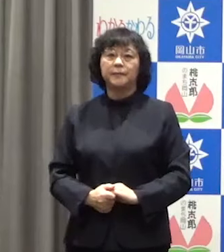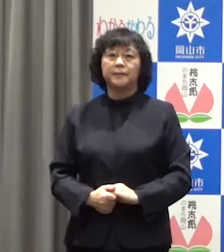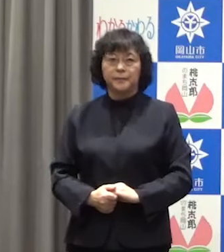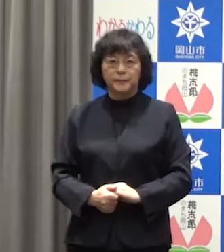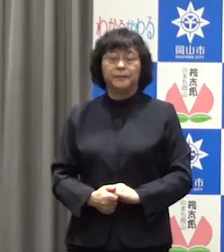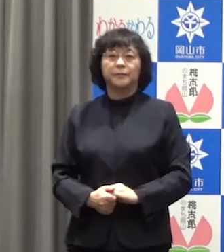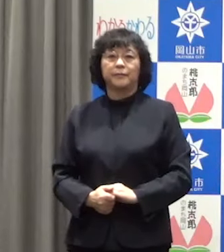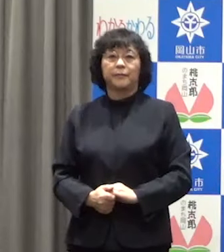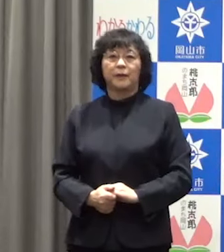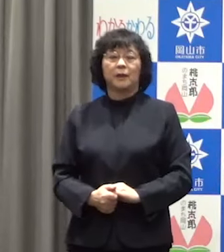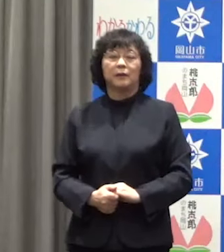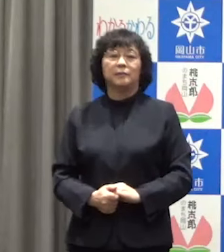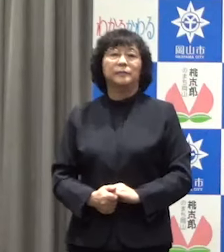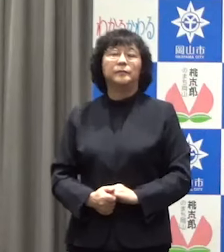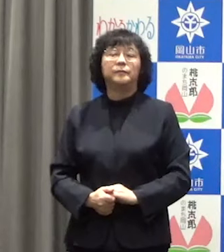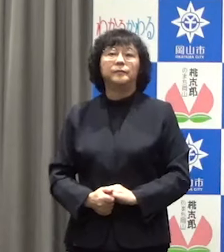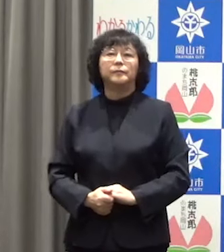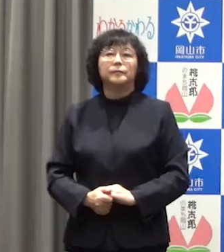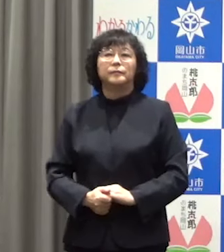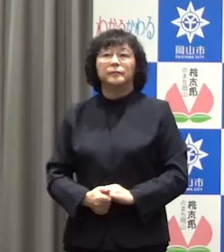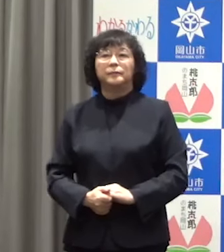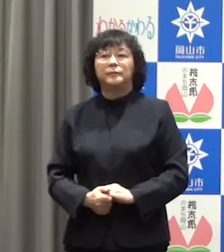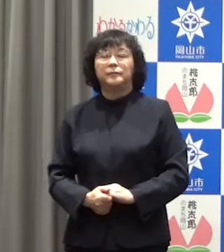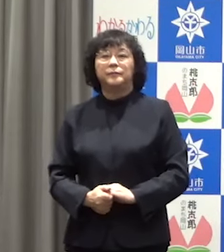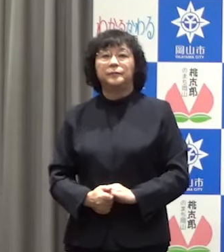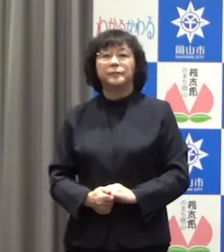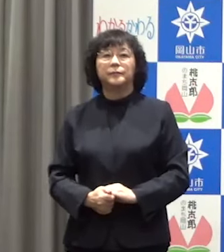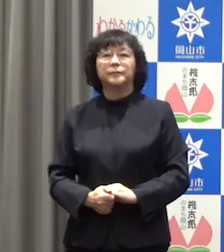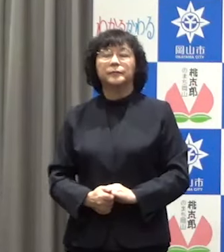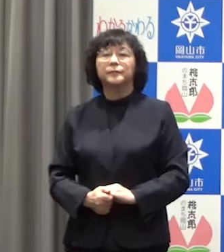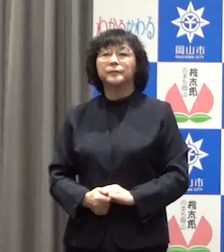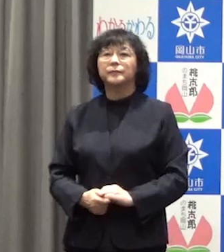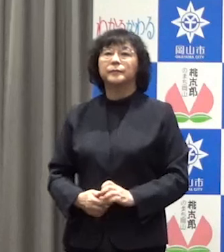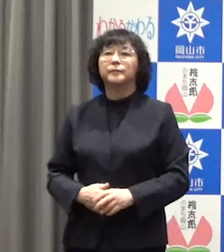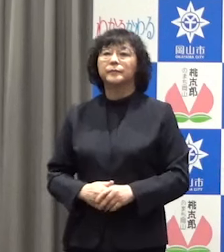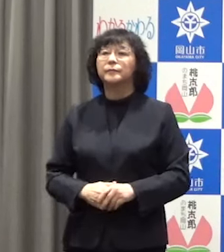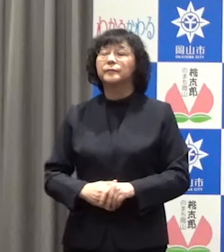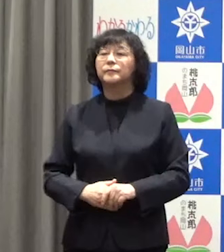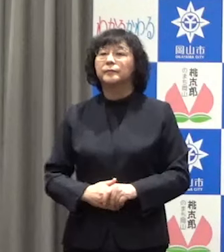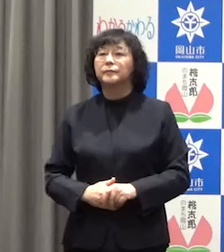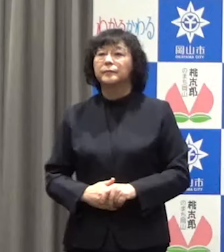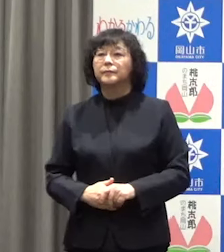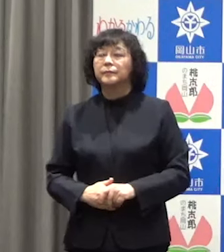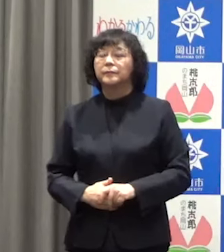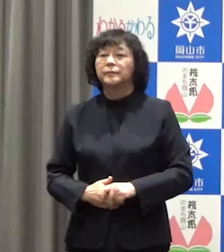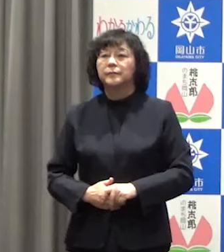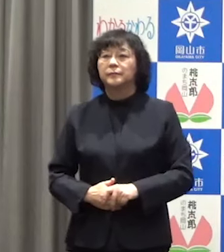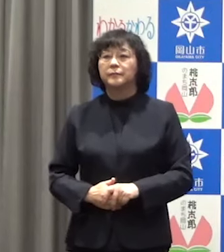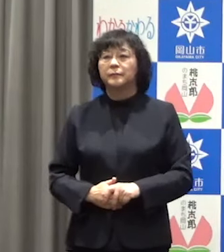ここからはご質問をお受けします。ご質問のある方は挙手の上お知らせください。